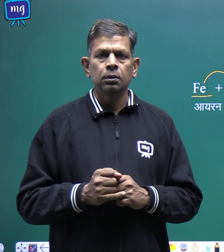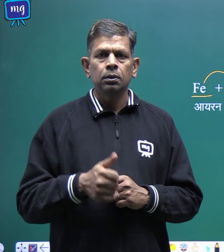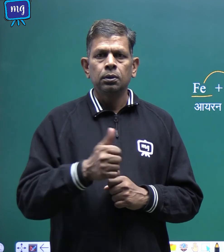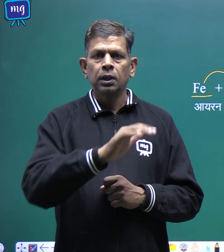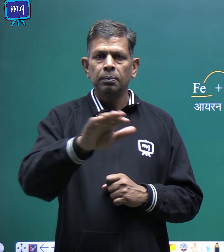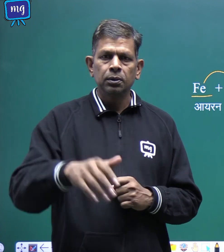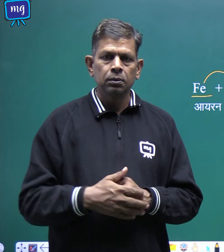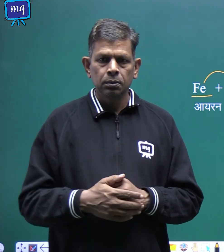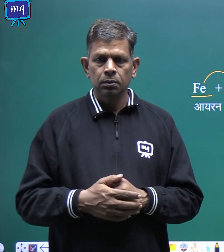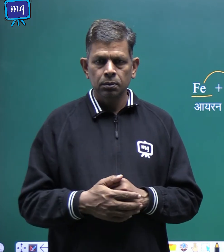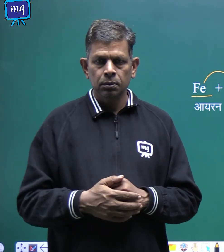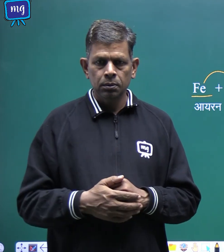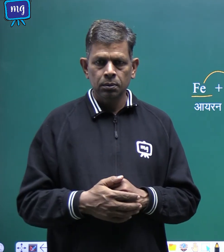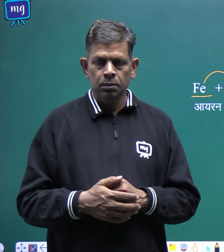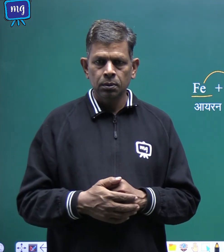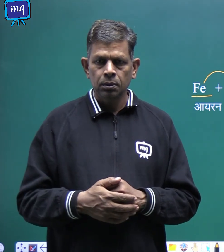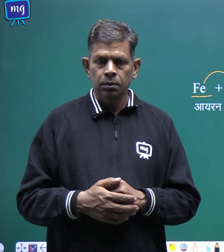ठीक है बच्चों,